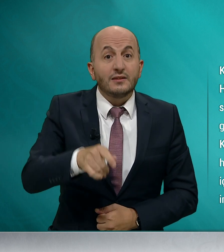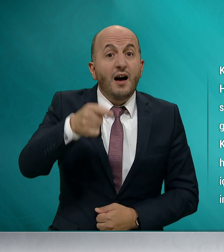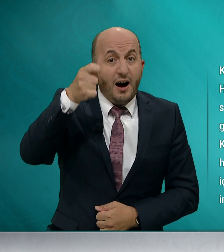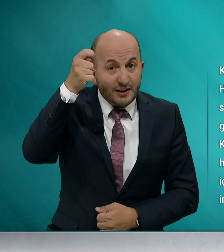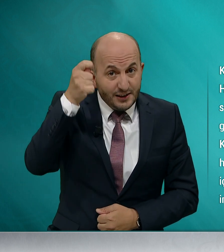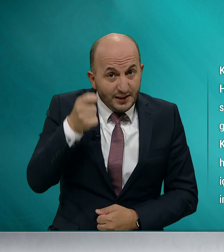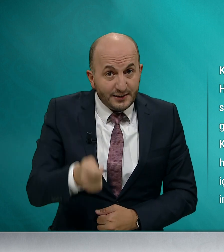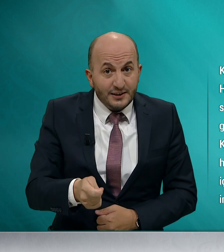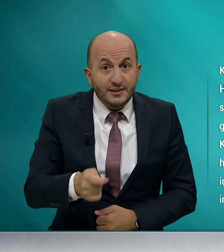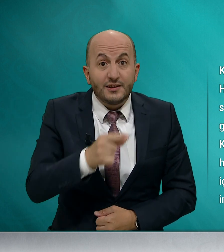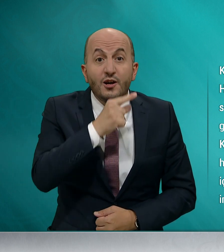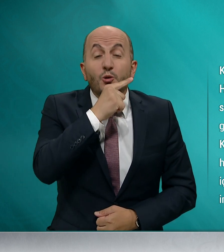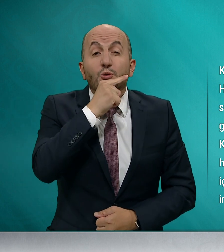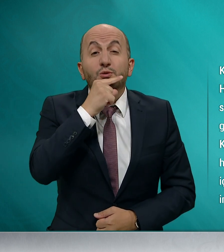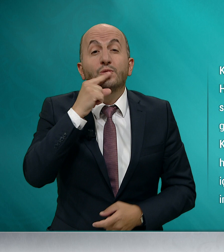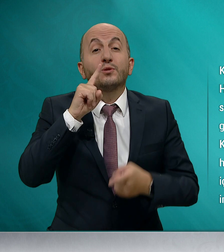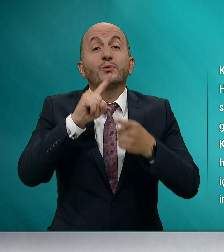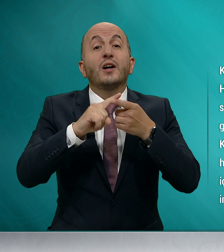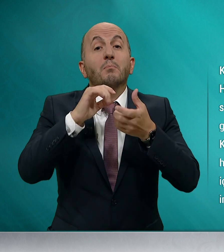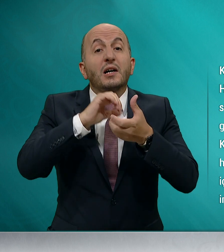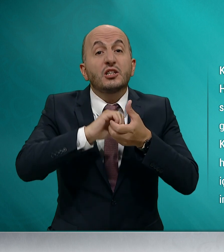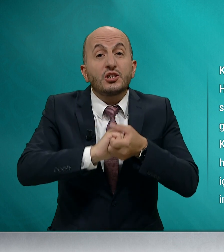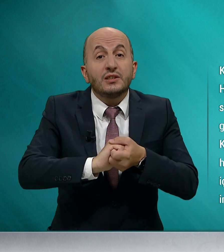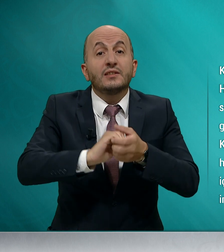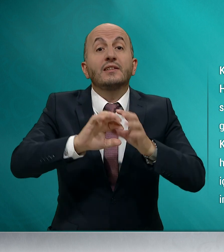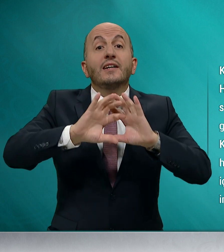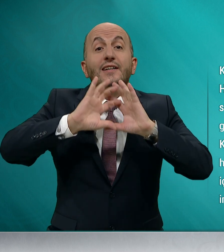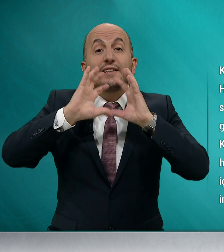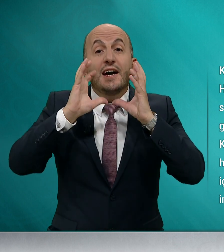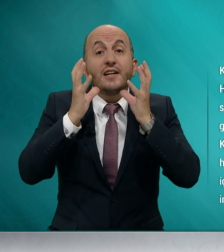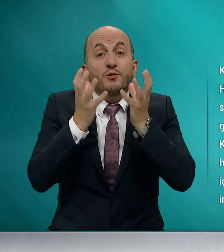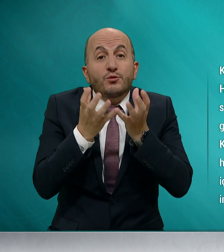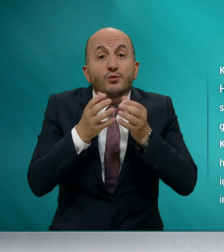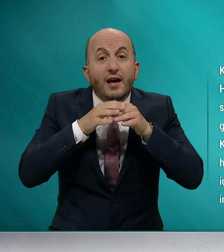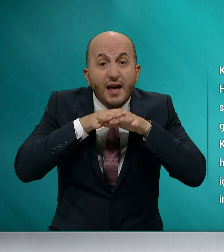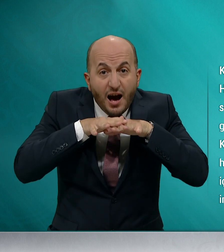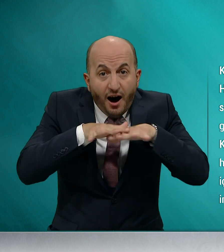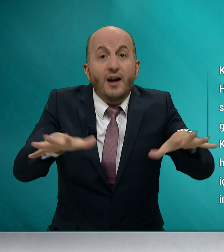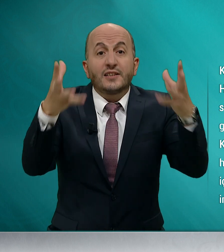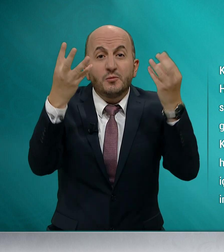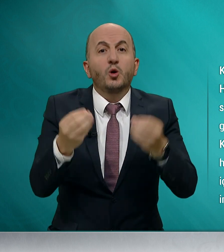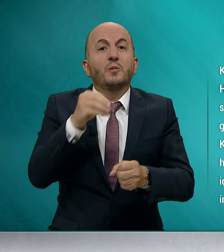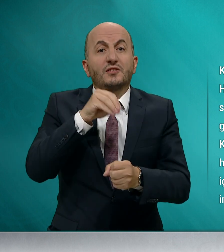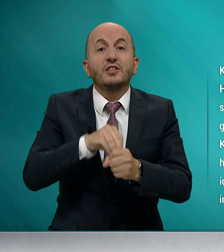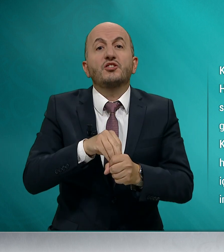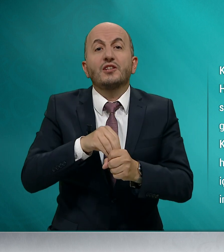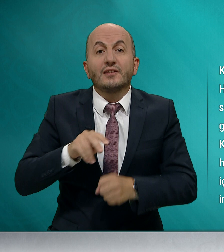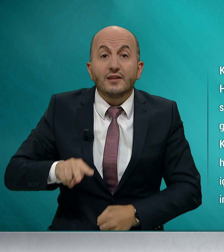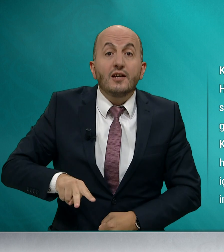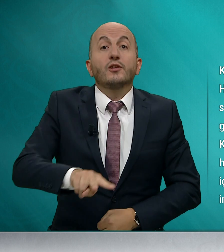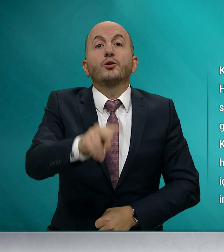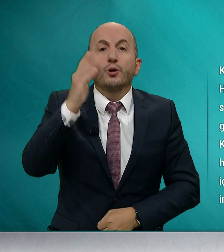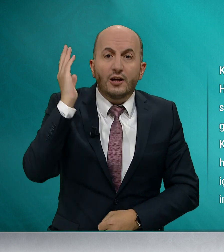hakkın, hakikatin, huzur ve barışın yeryüzüne hakim olması